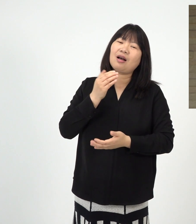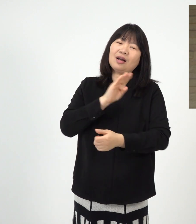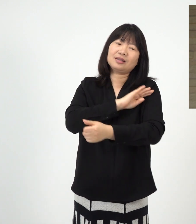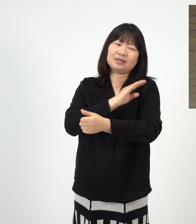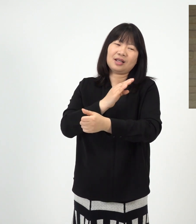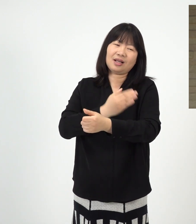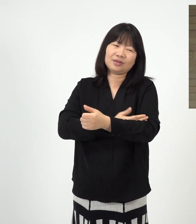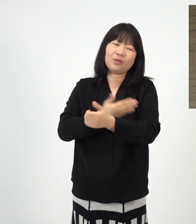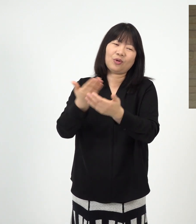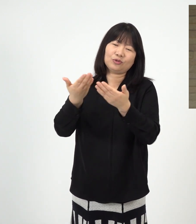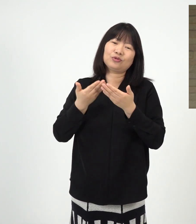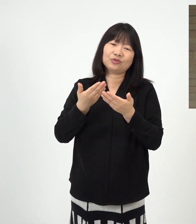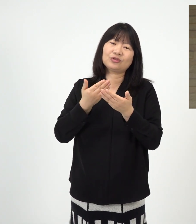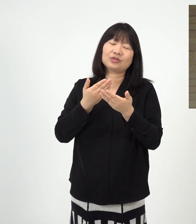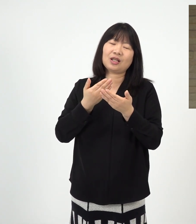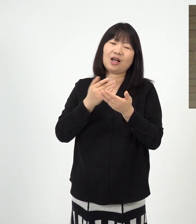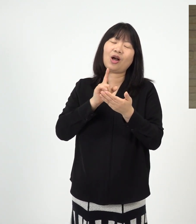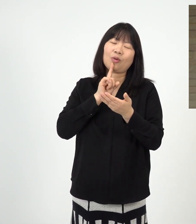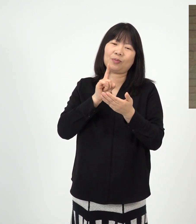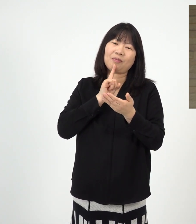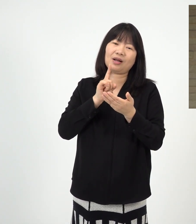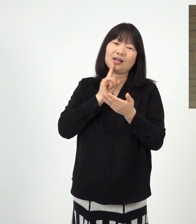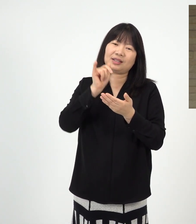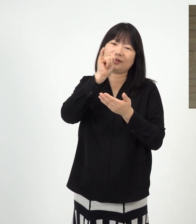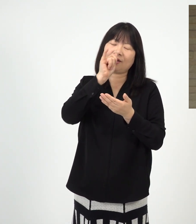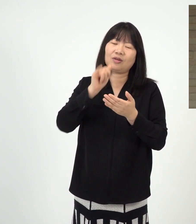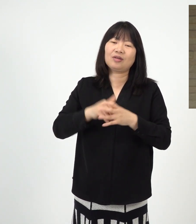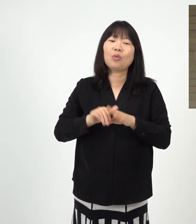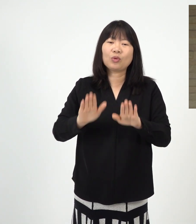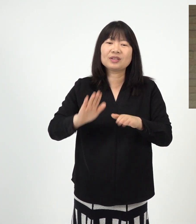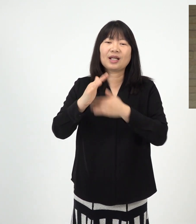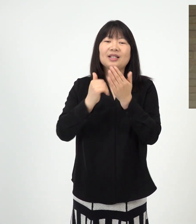자로 오늘 임금이 규정하고 있는 겁니다.